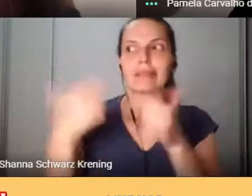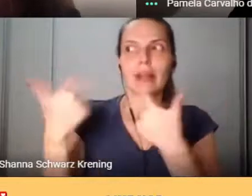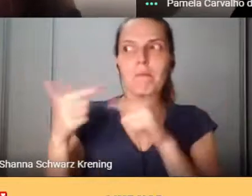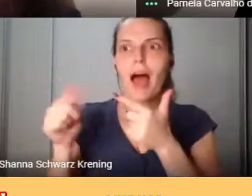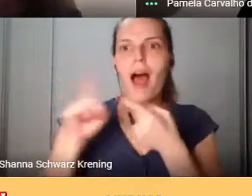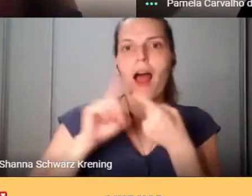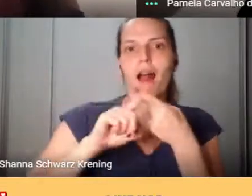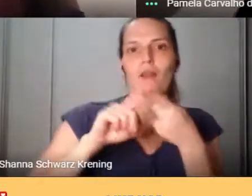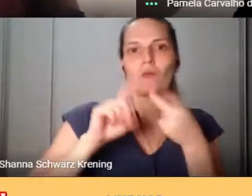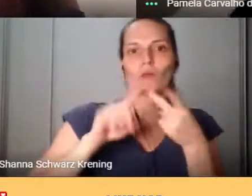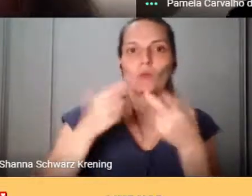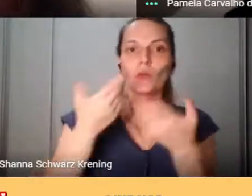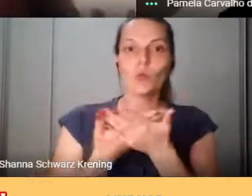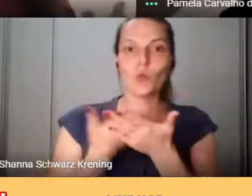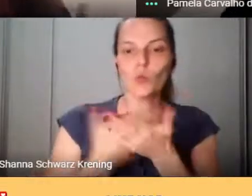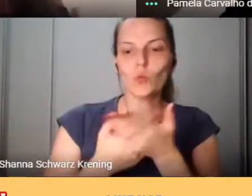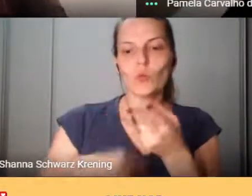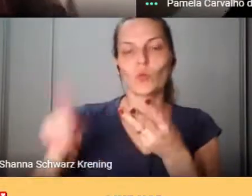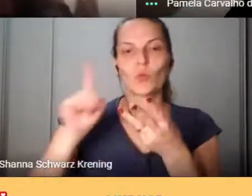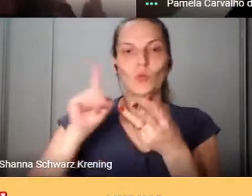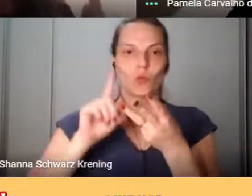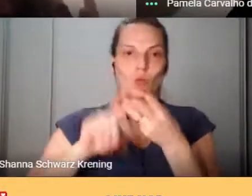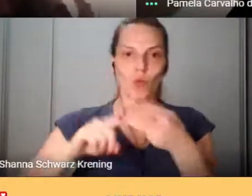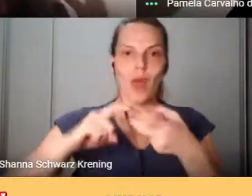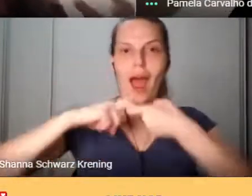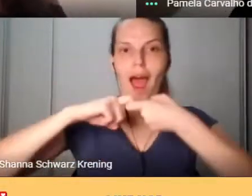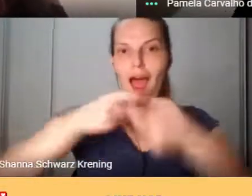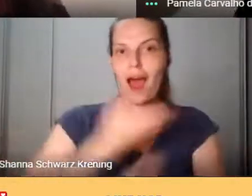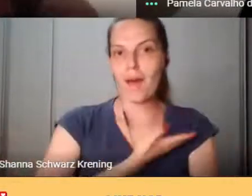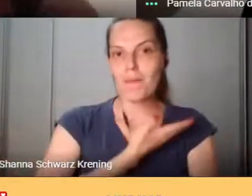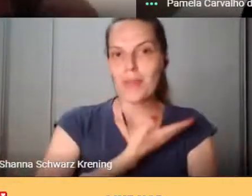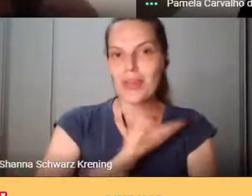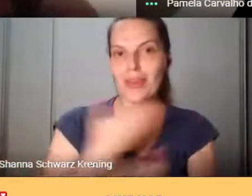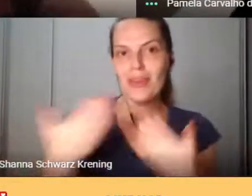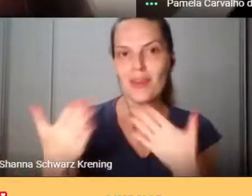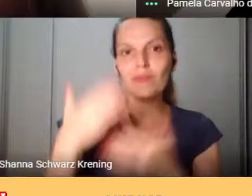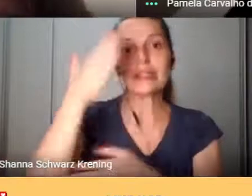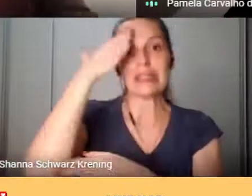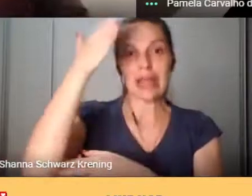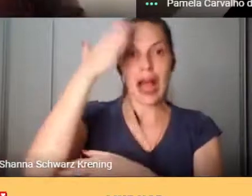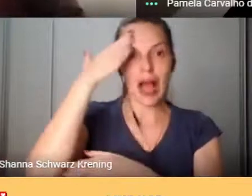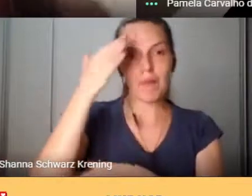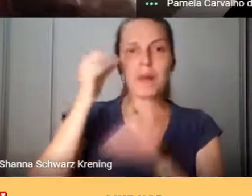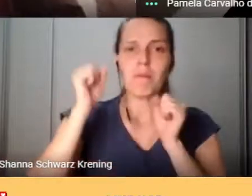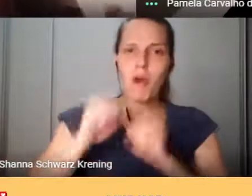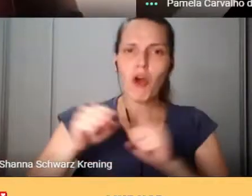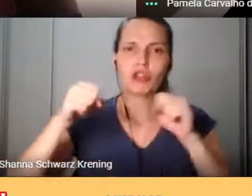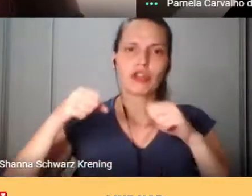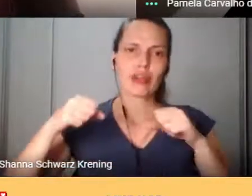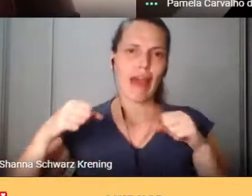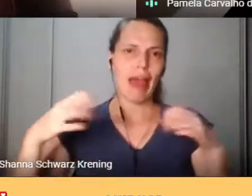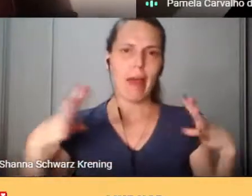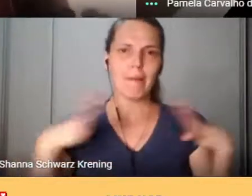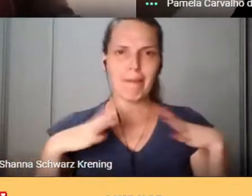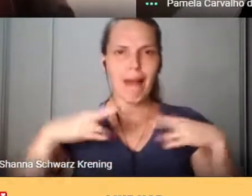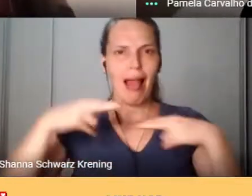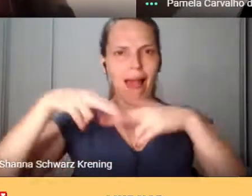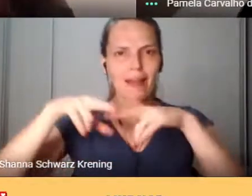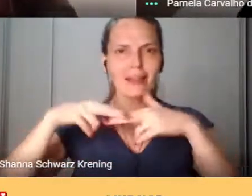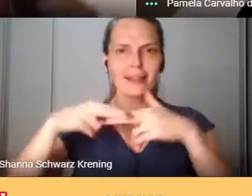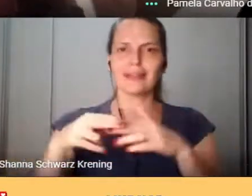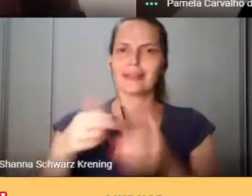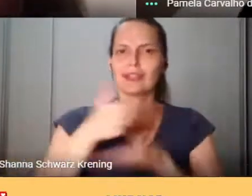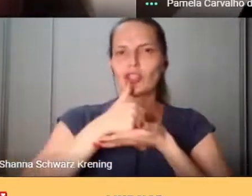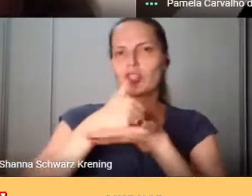os amigos, a gente sabe que a gente, bom, vai tomar um chimarrão na praça, no presencial, quando a gente podia fazer isso, né? Vai